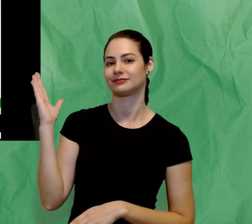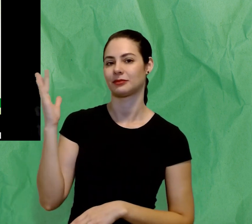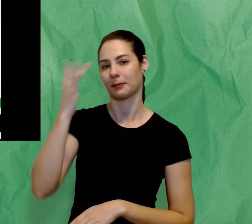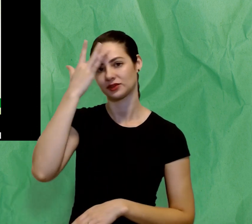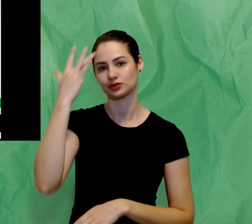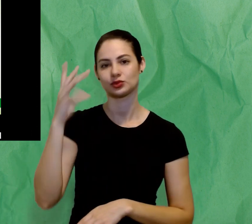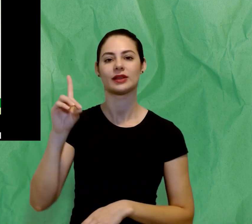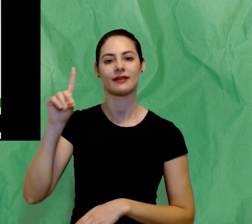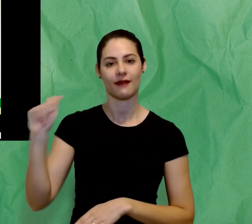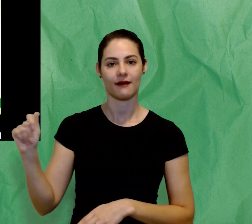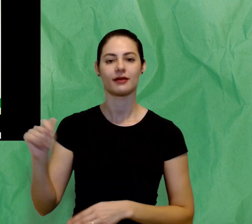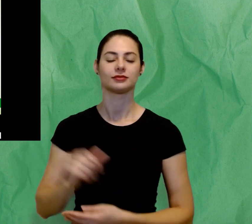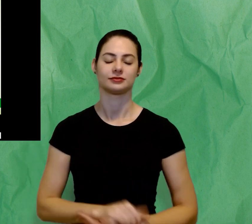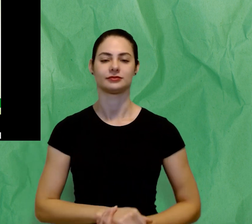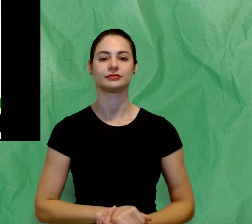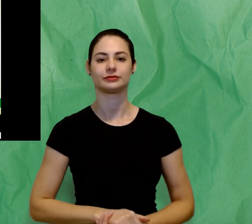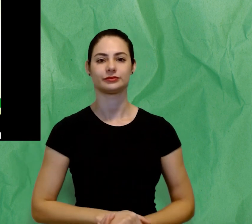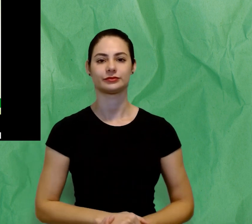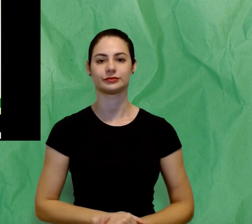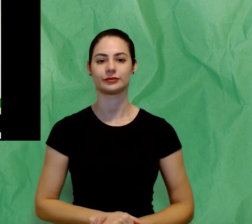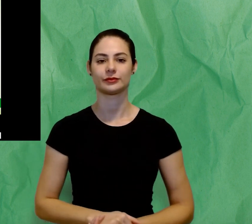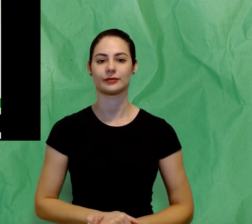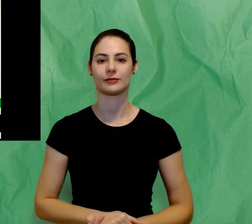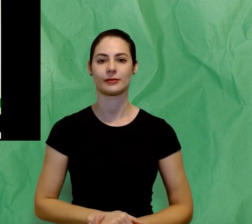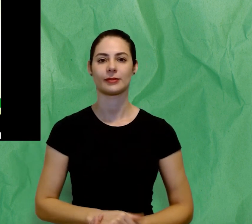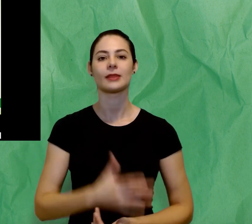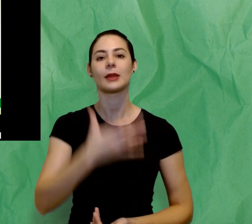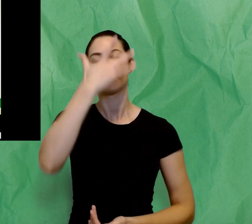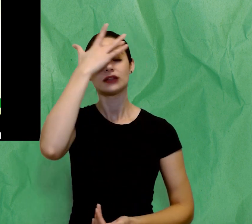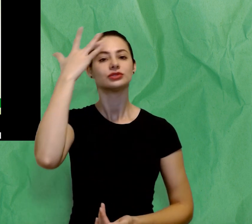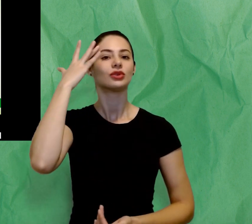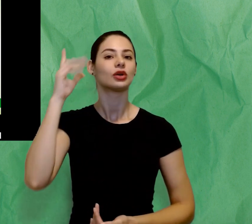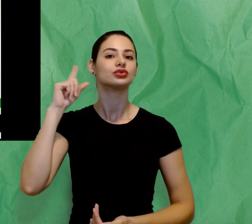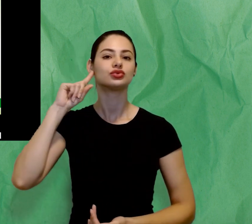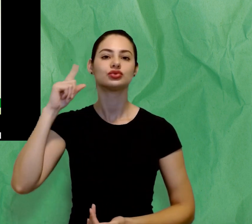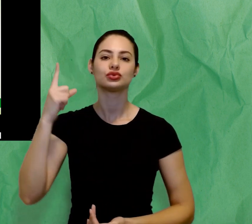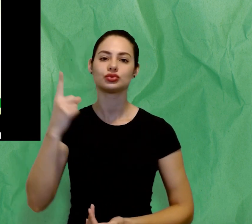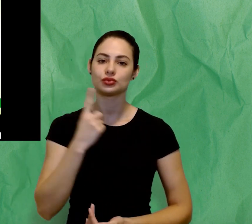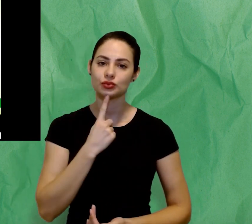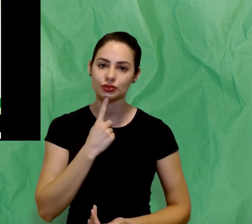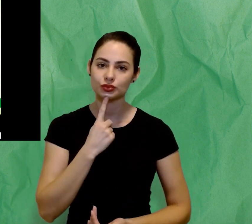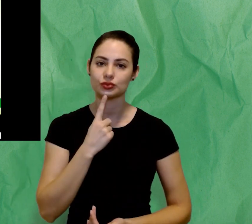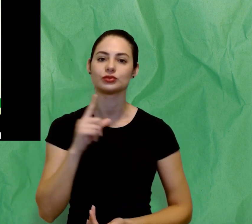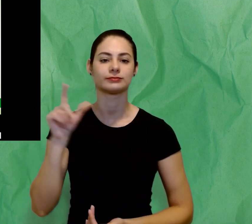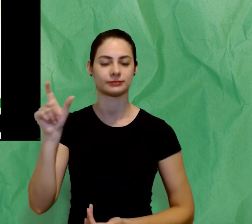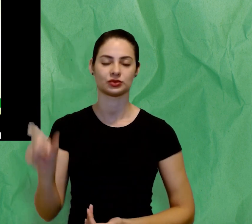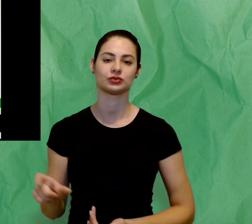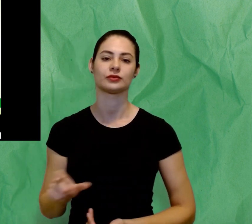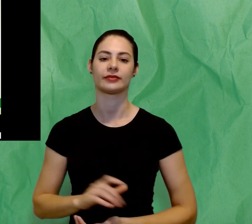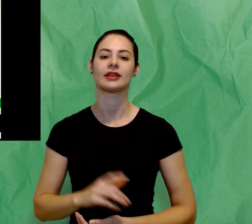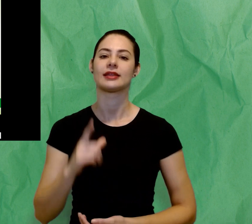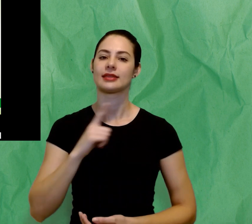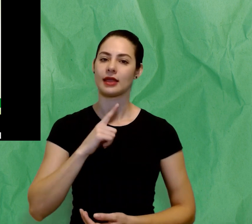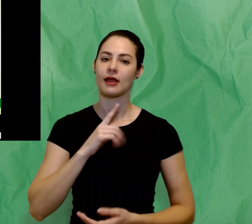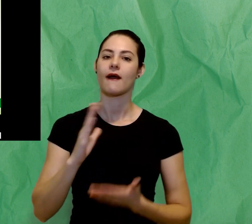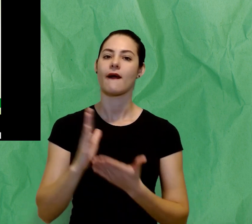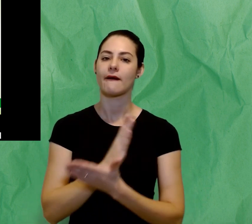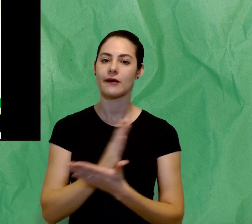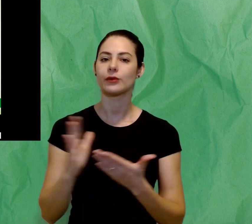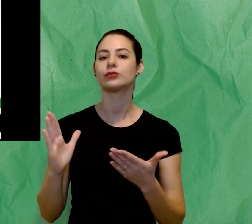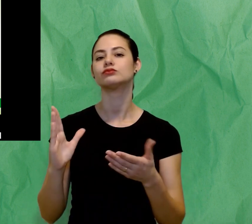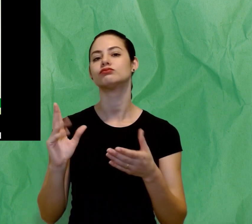com deficiência auditiva. Para pessoas com surdez, nós temos alguns softwares, entre eles tem aqui